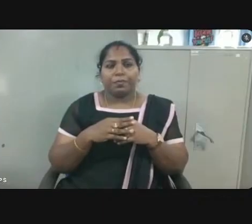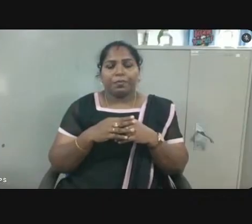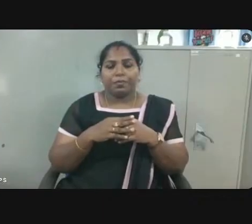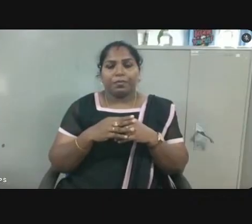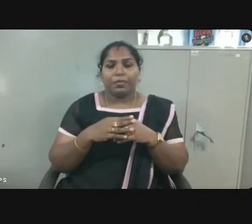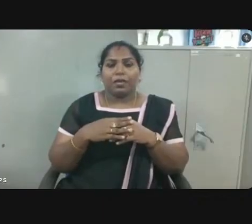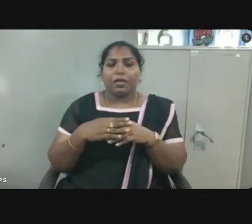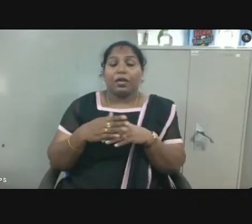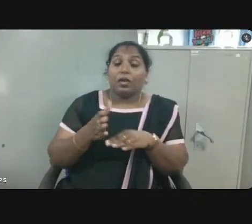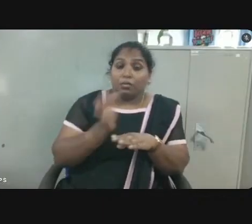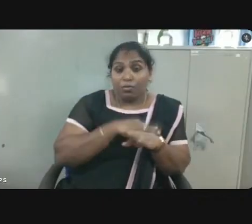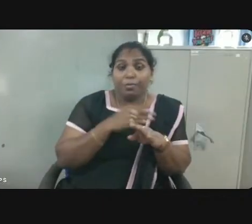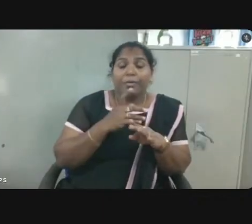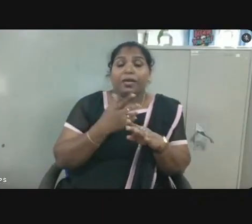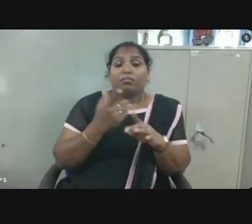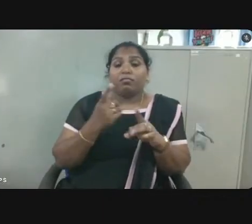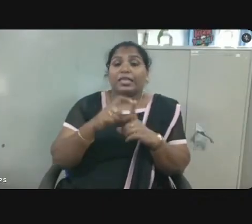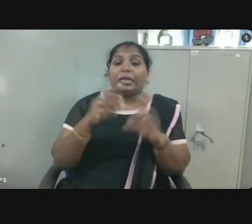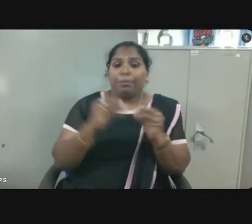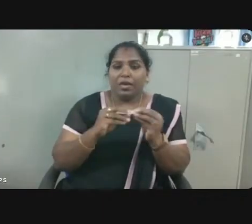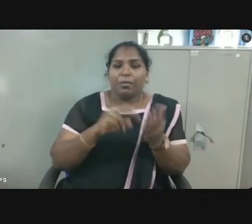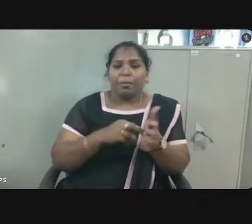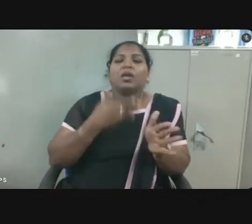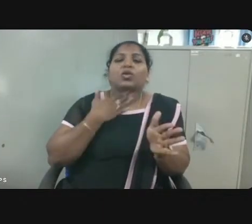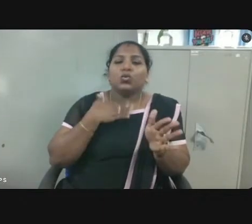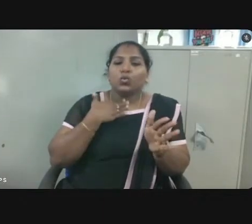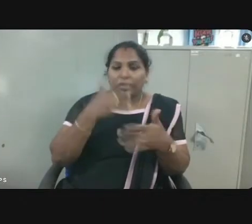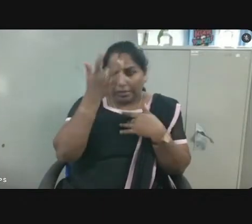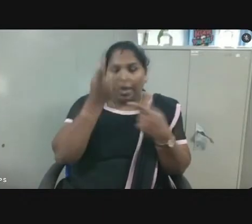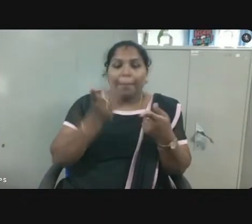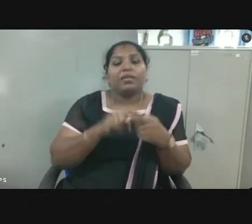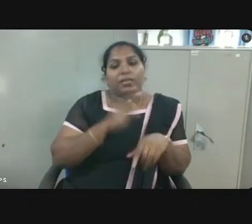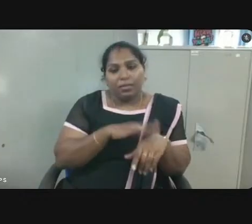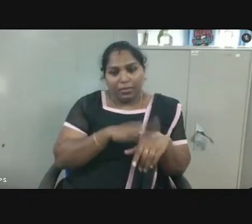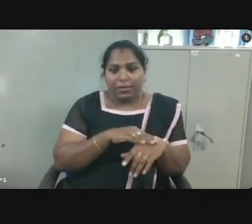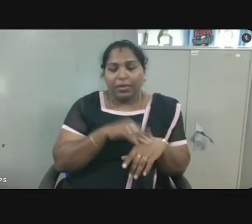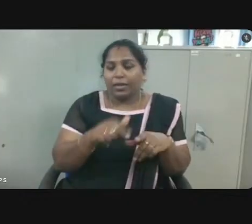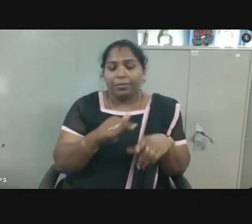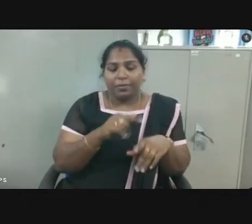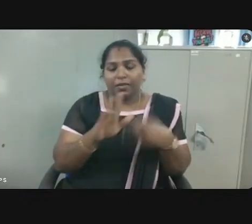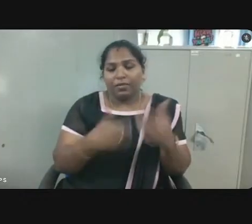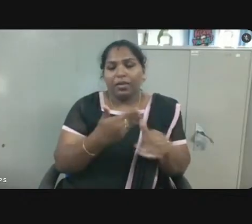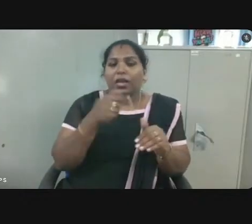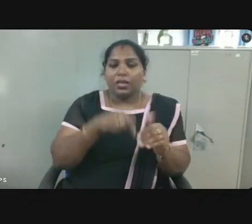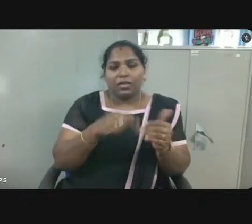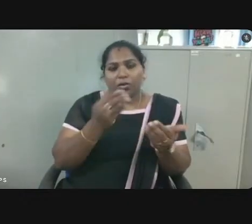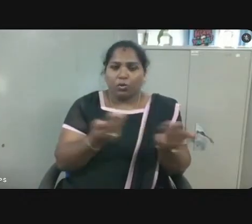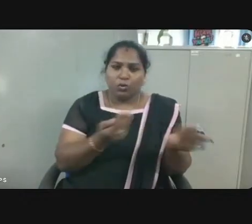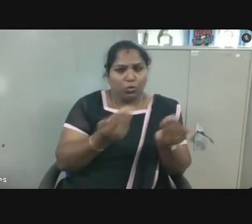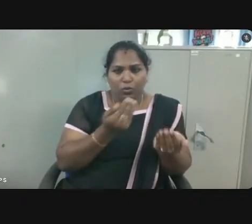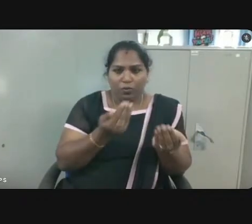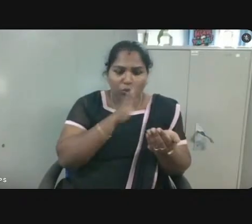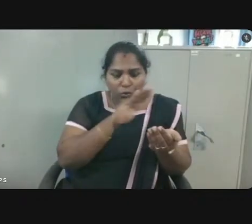അവർക്ക് നേരത്തെ ഡയബറ്റീസ് വരാനുള്ള സാഹചര്യം കൂടെ ഈ അസുഖത്തിലൂടെ കാണാറുണ്ട്. ഇനി ഇതെങ്ങനെ, നമ്മളിപ്പോ ഒരു കുഞ്ഞ് വന്നു, നമ്മൾ കണ്ടുപിടിച്ചു